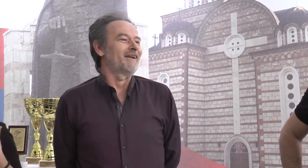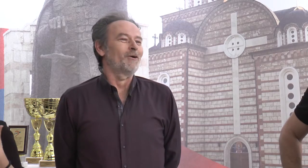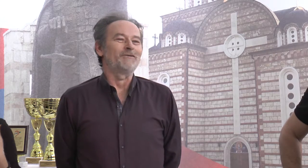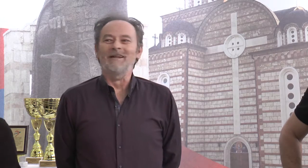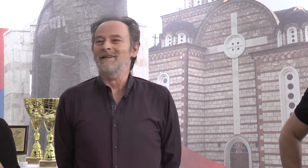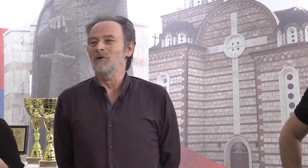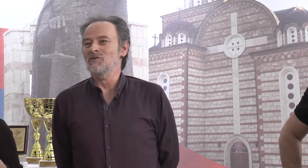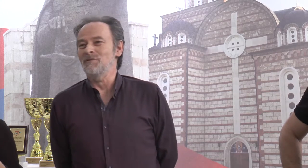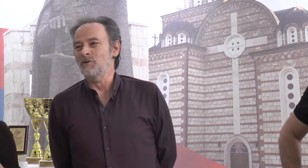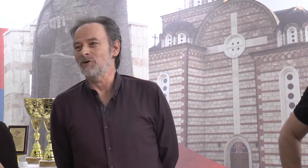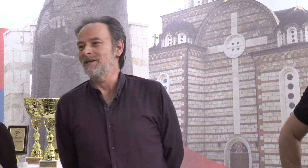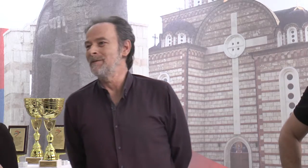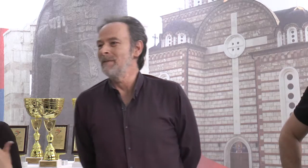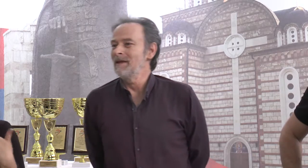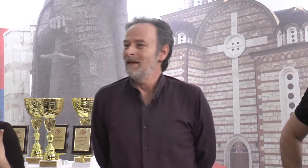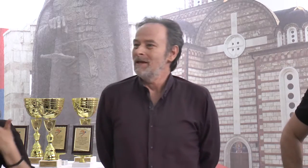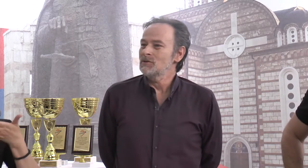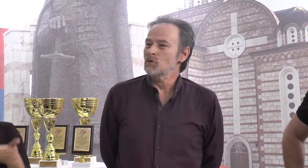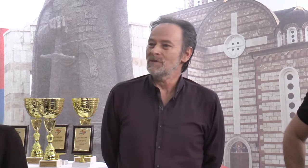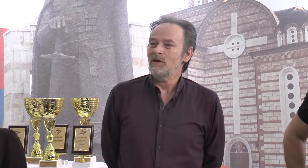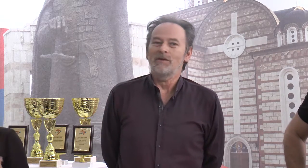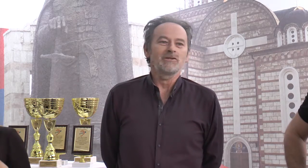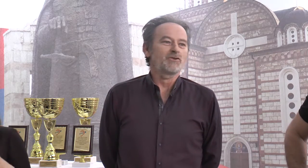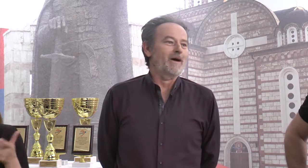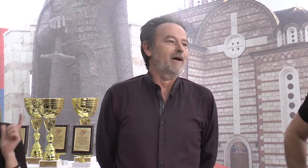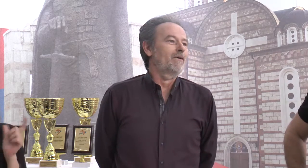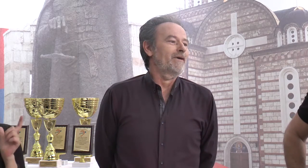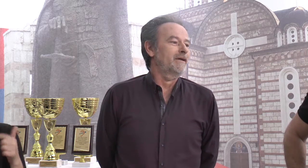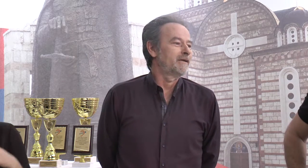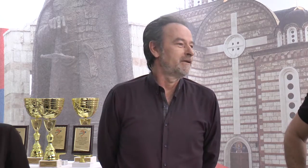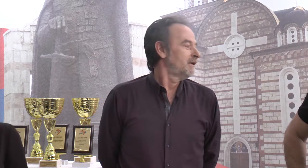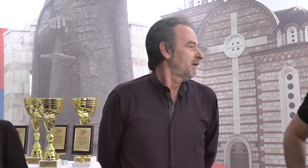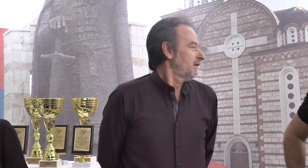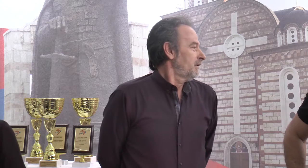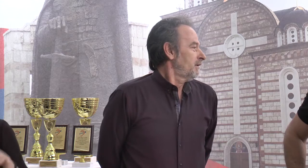jedan dan ovde na Kosovu i Metohiji. Čuo sam da je ova izložba